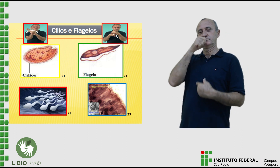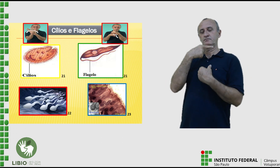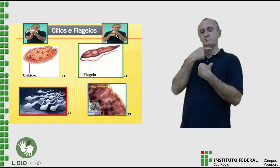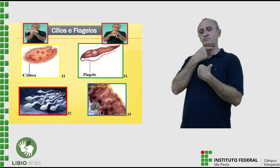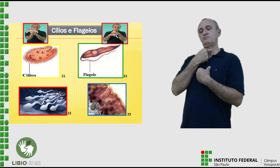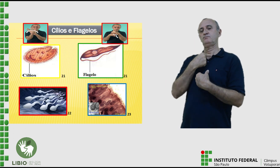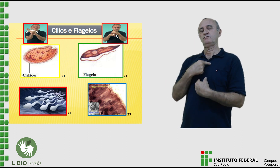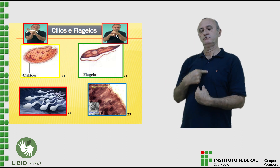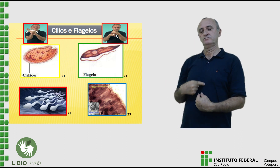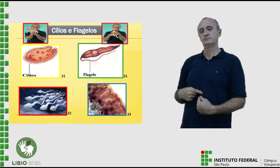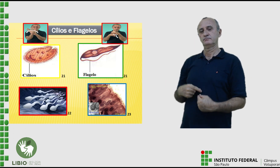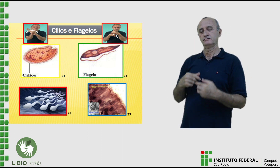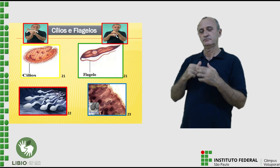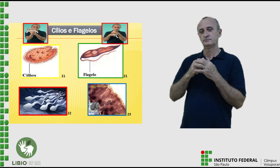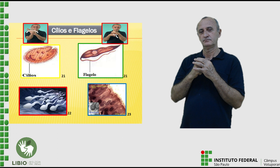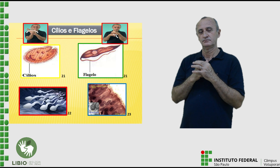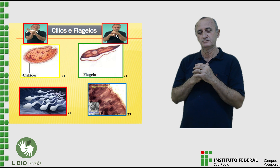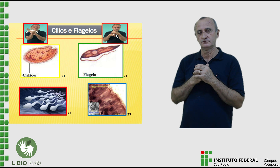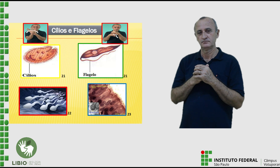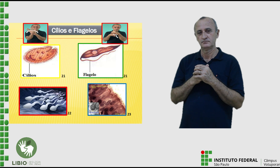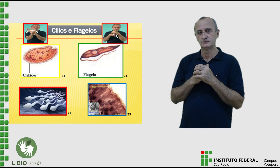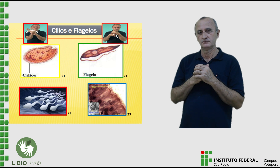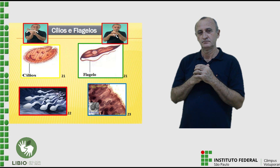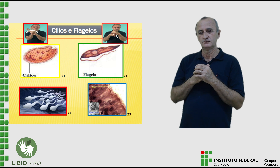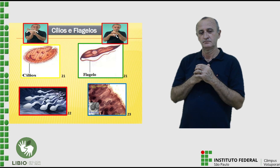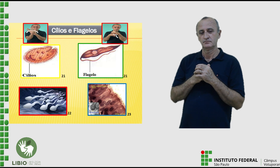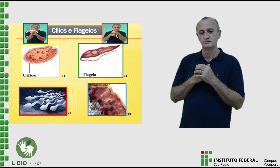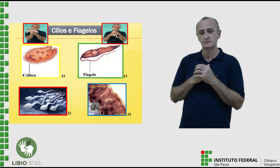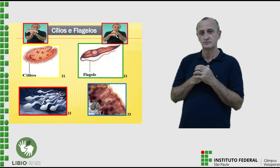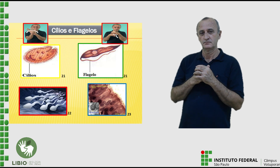na limpeza da via respiratória.